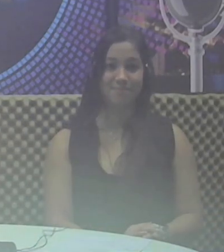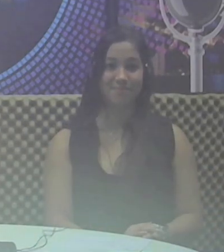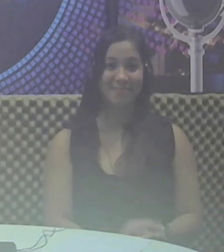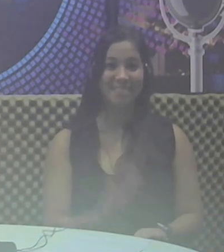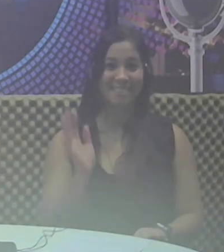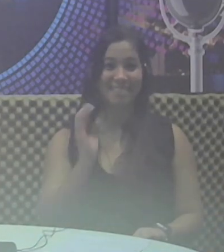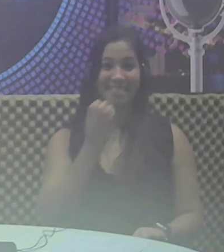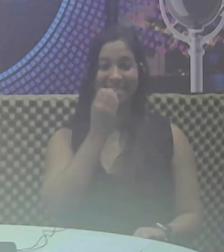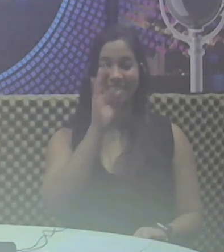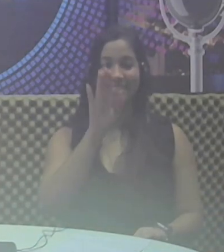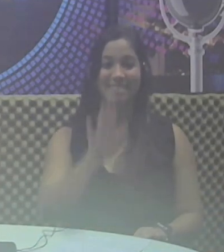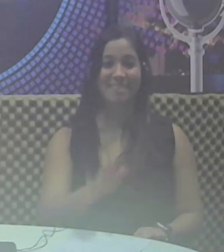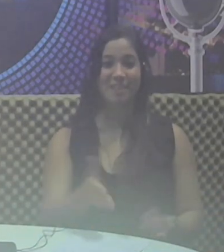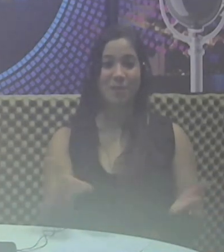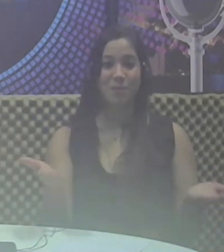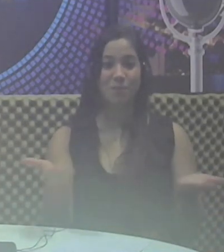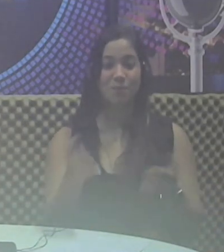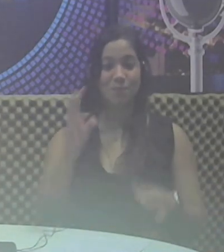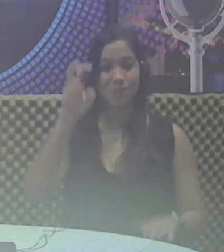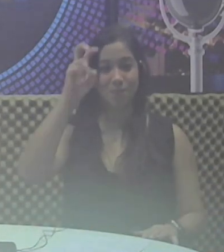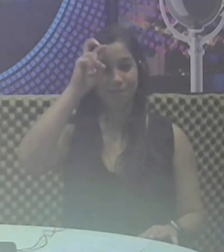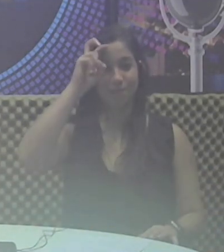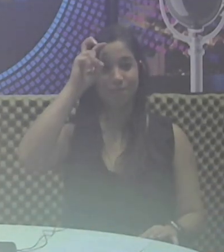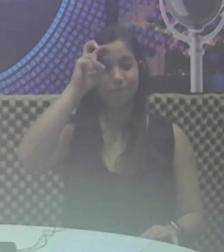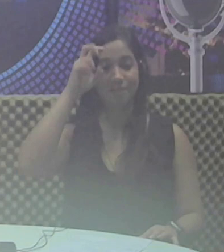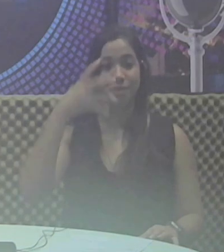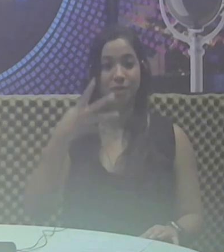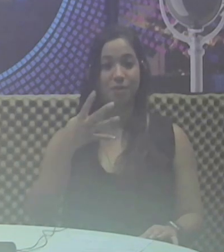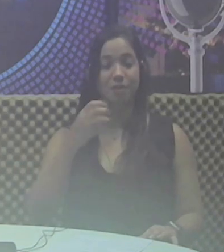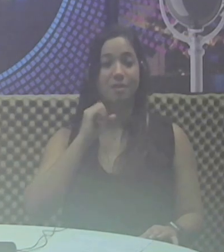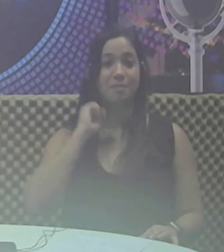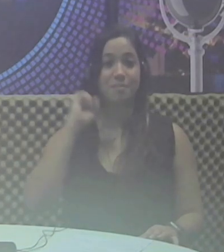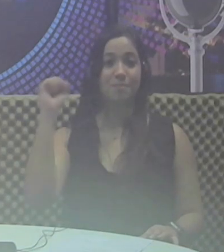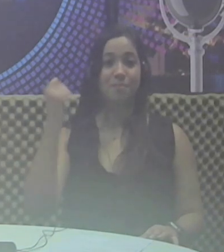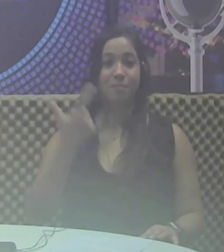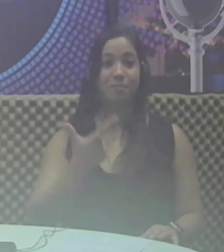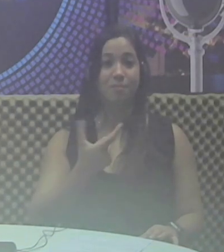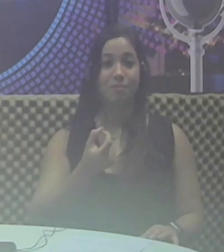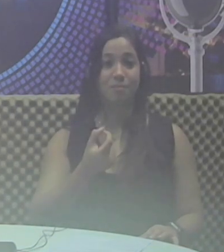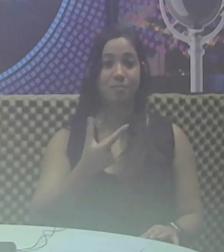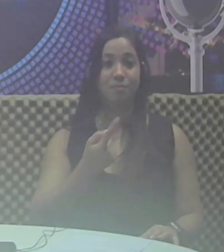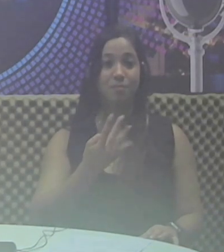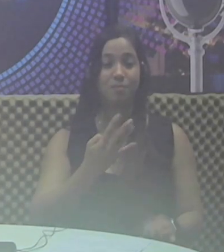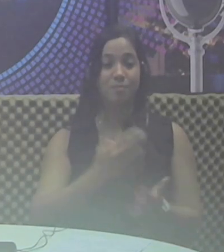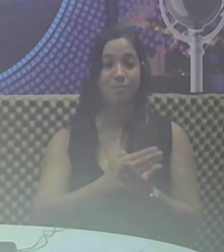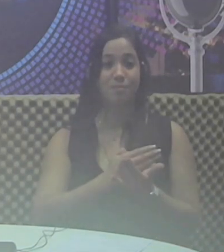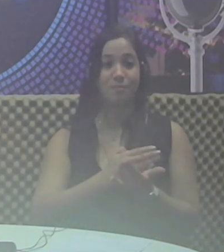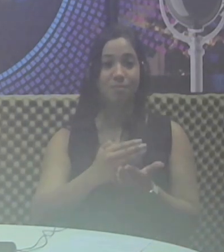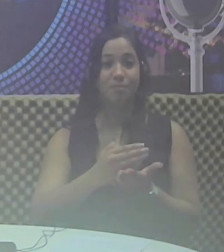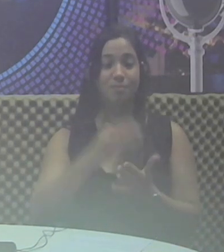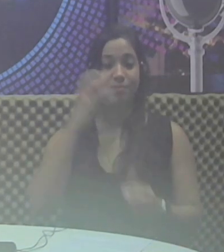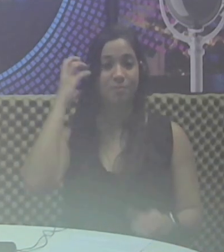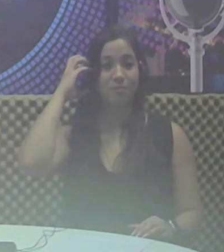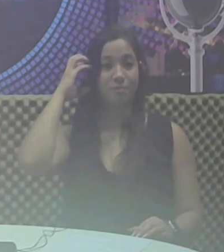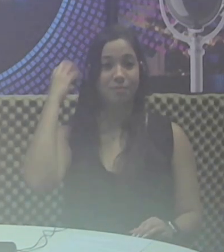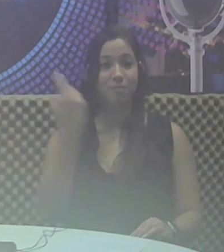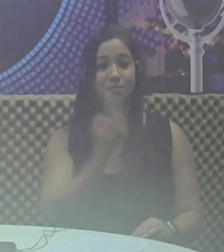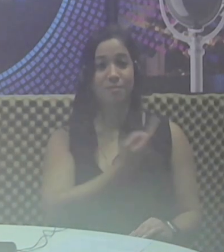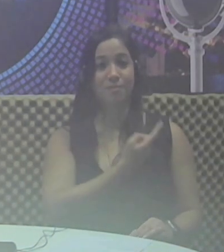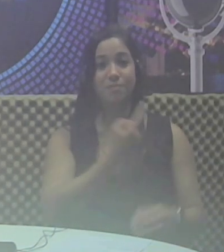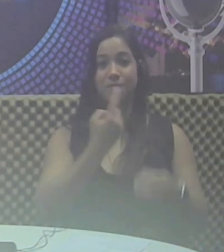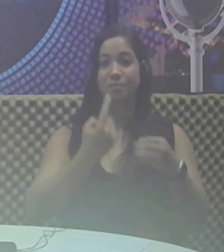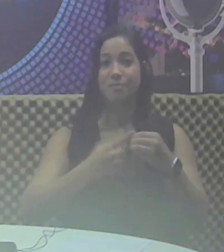Olá, boa tarde. Hoje é quinta-feira, dia 4 de abril de 2024. Está no ar a Rádio Nossa